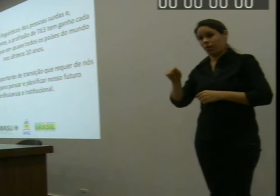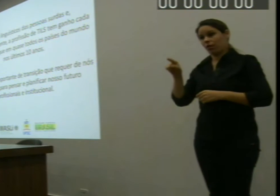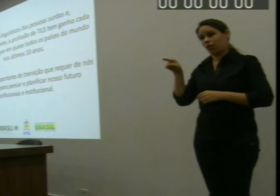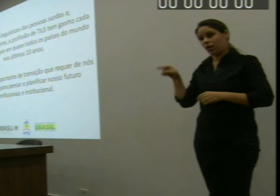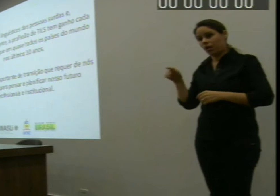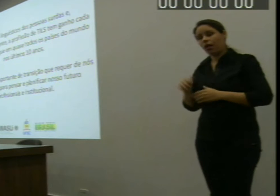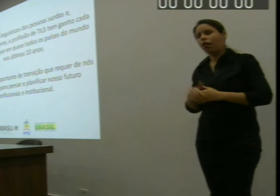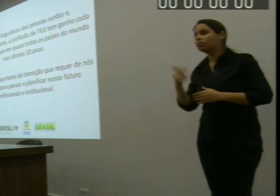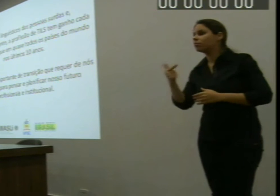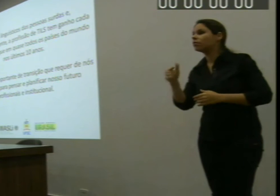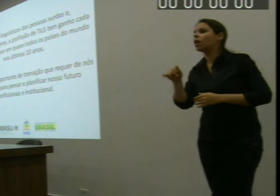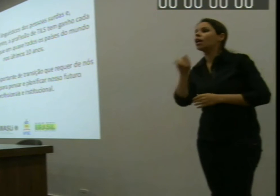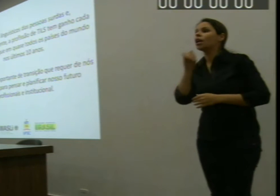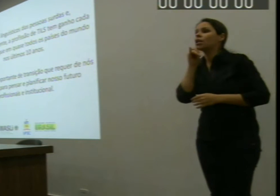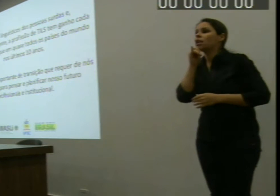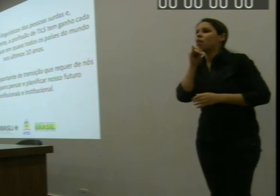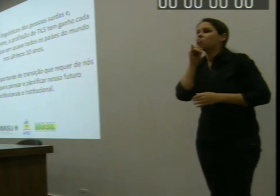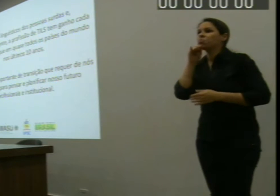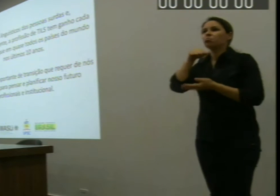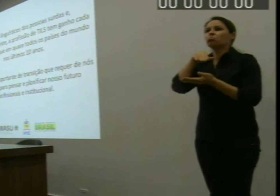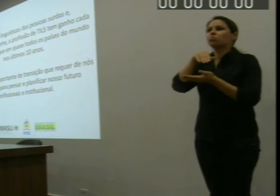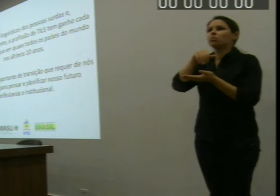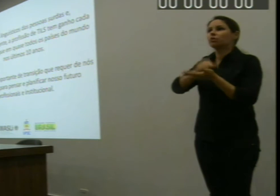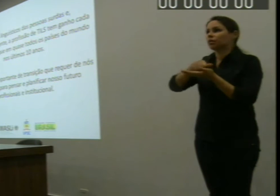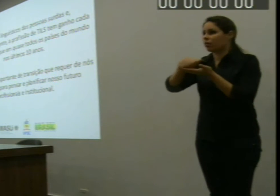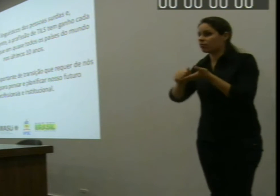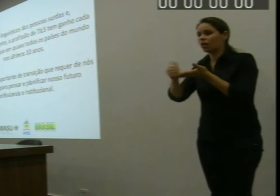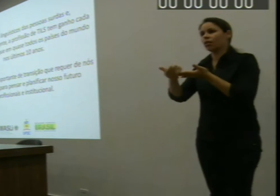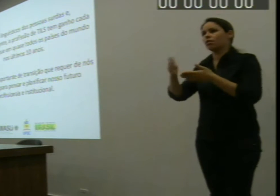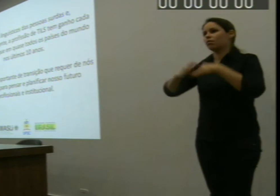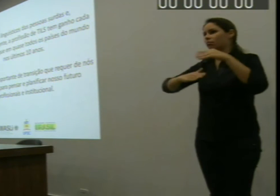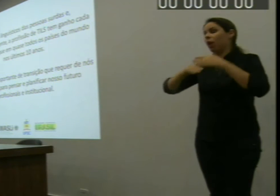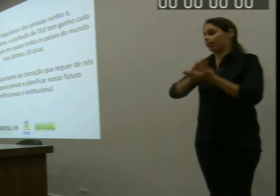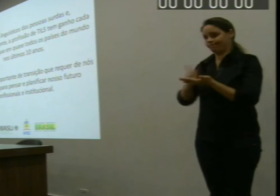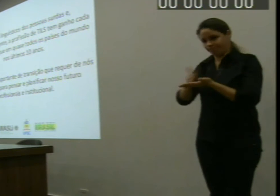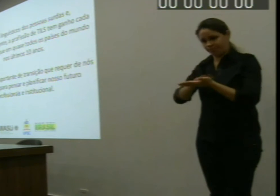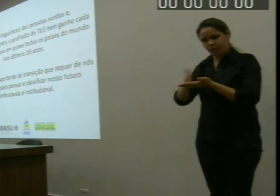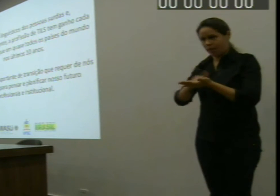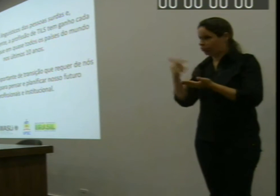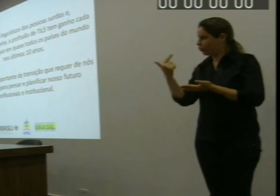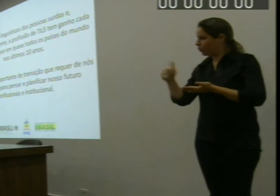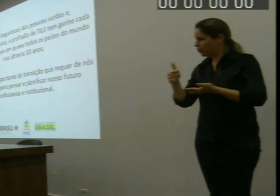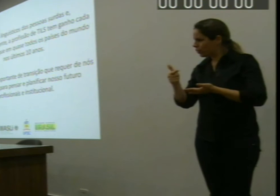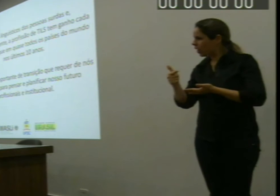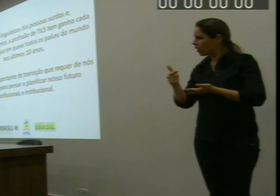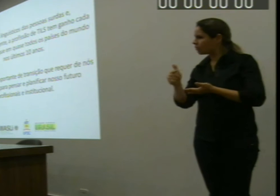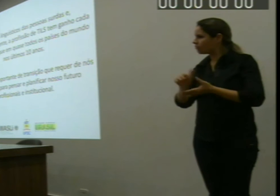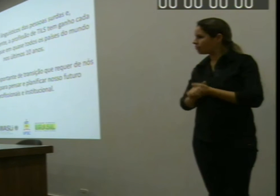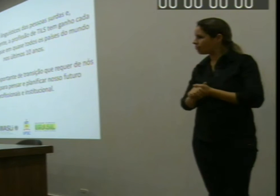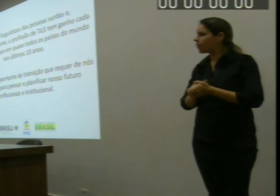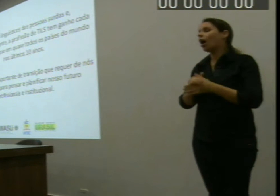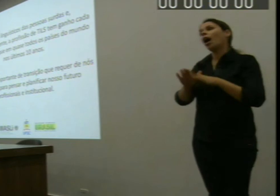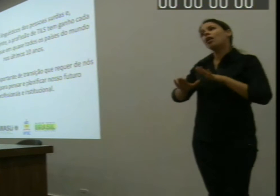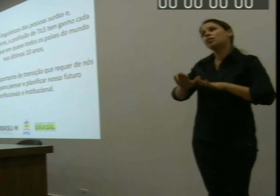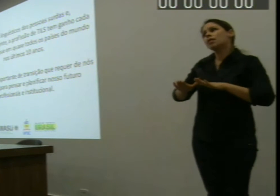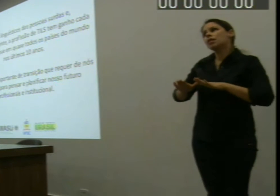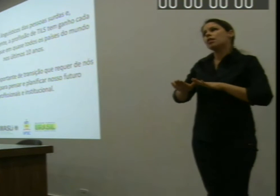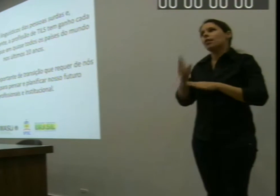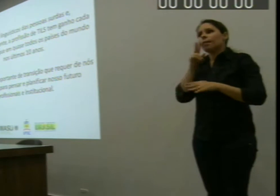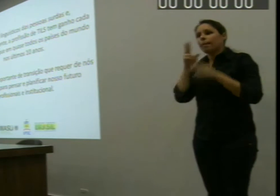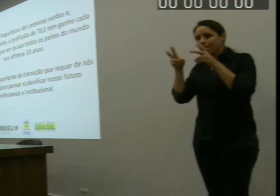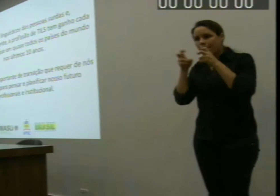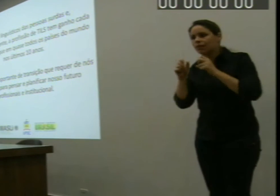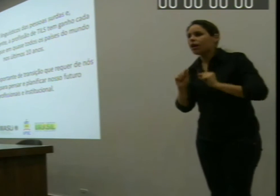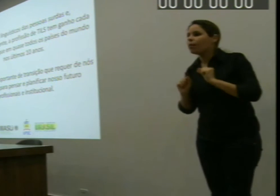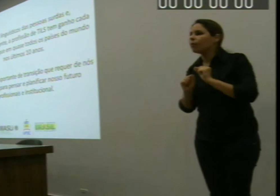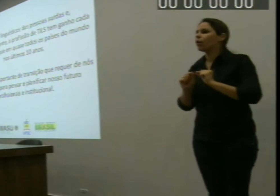índice de contratação de intérpretes para trabalharem nas escolas então desenvolve de em alguns aspectos alguns outros TM dificuldade